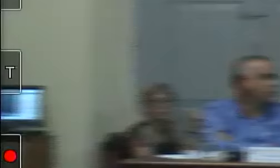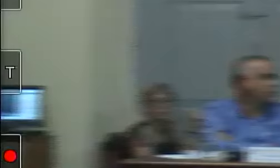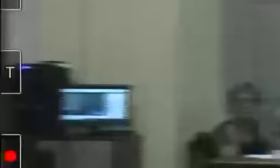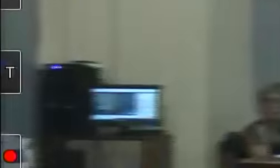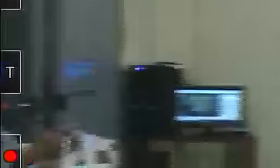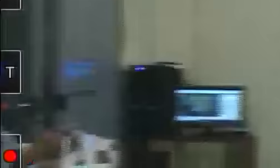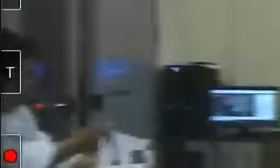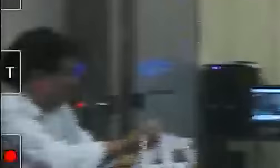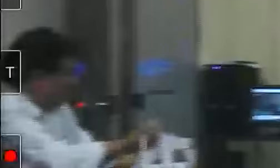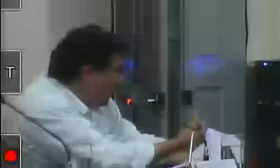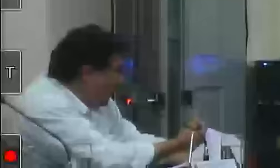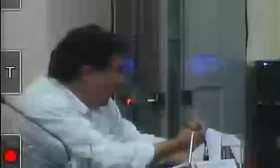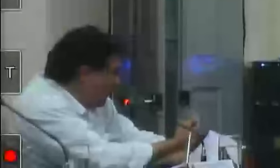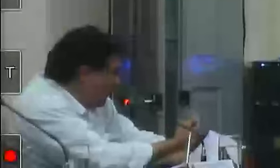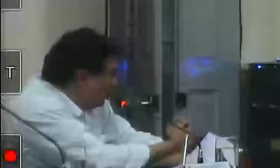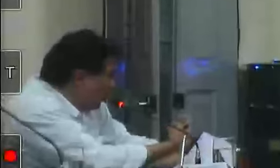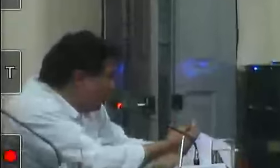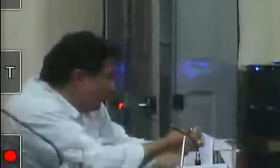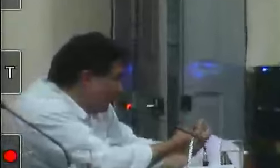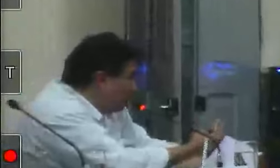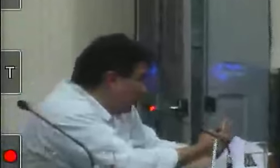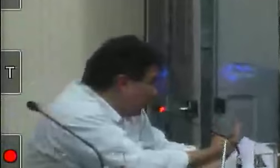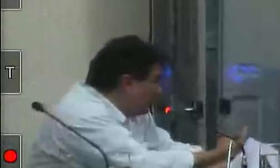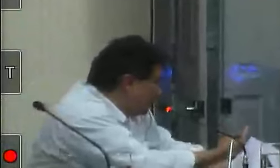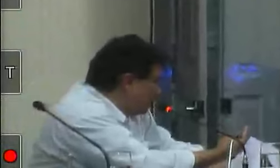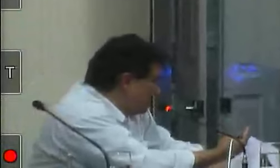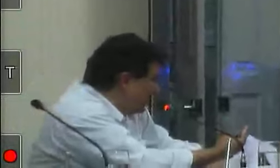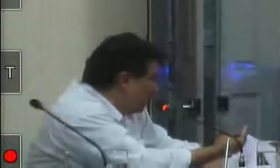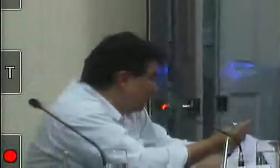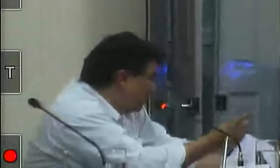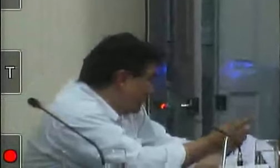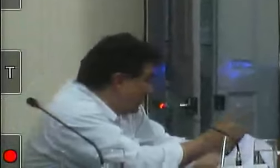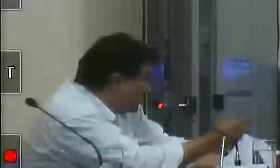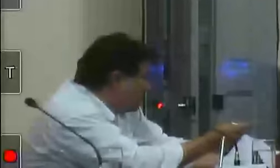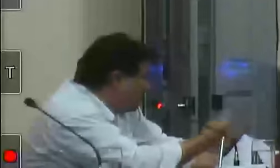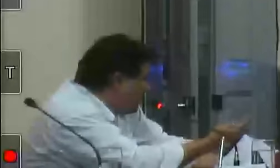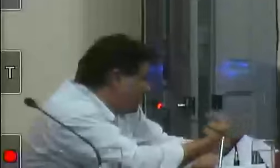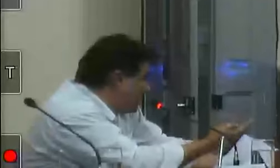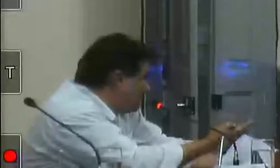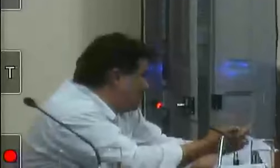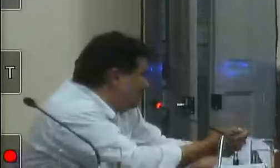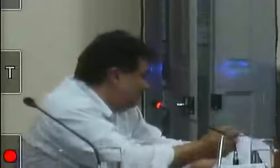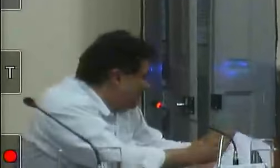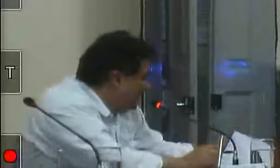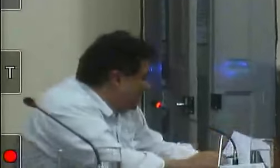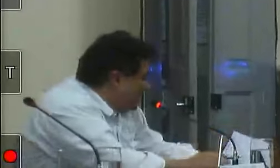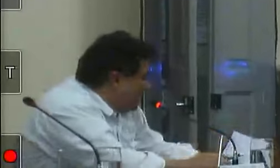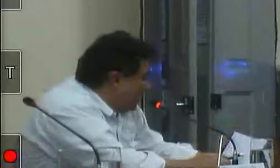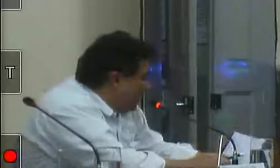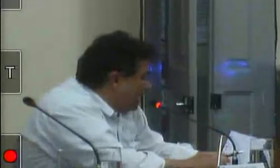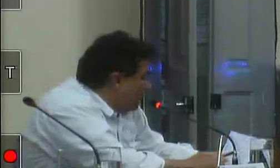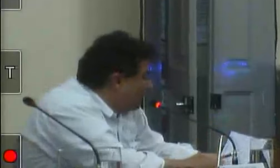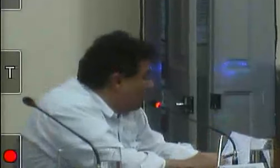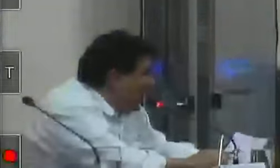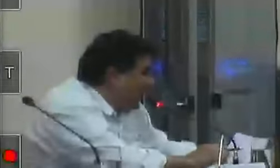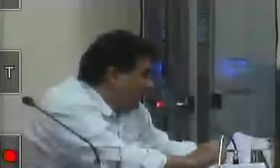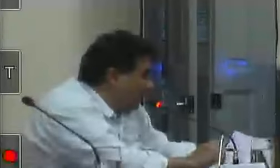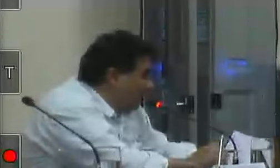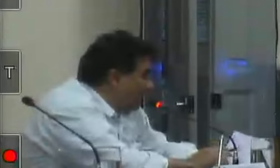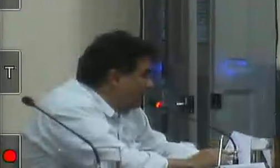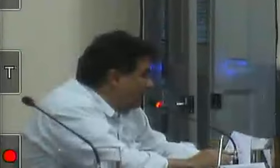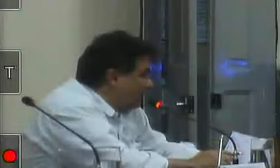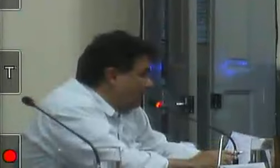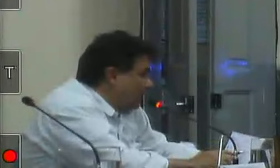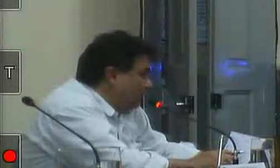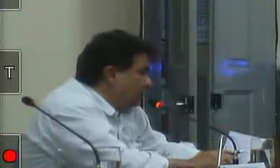Peço a compreensão, porque olha só, eu não estou levando 3 minutos para fazer pergunta, mas é porque as respostas, às vezes, né? O PEMAC, Léo,